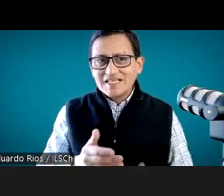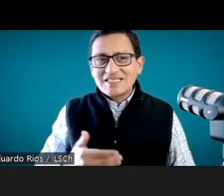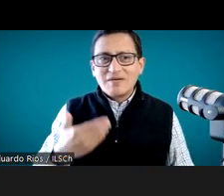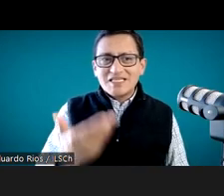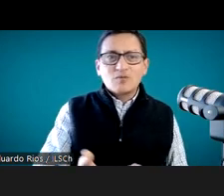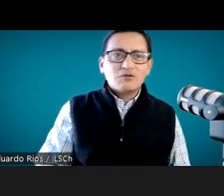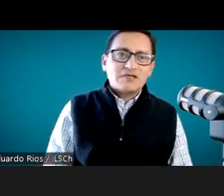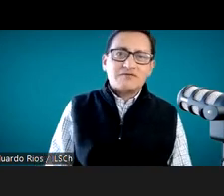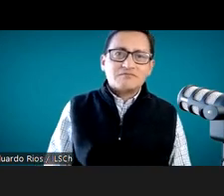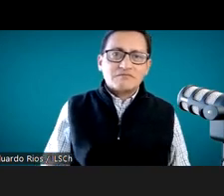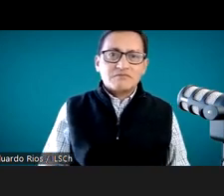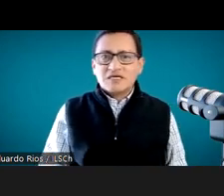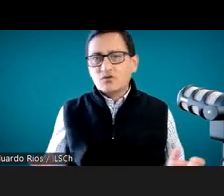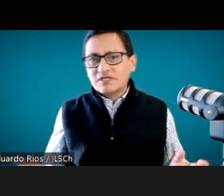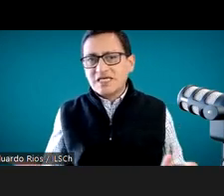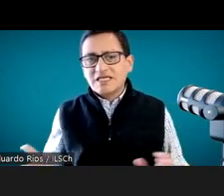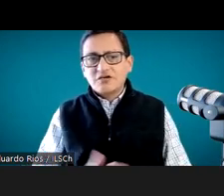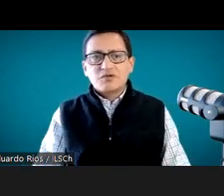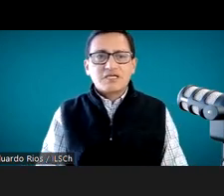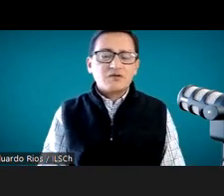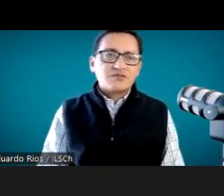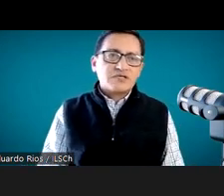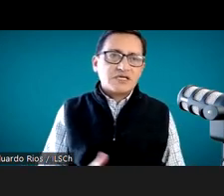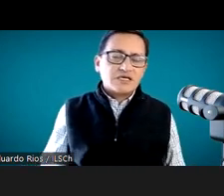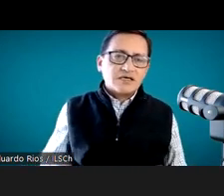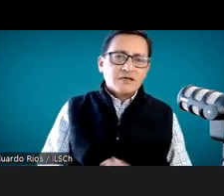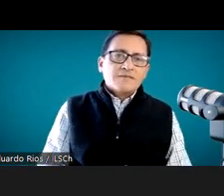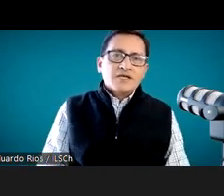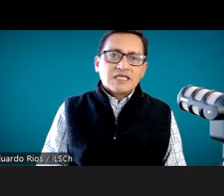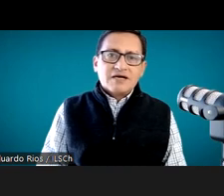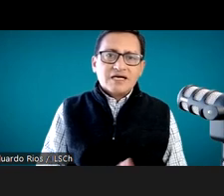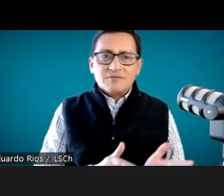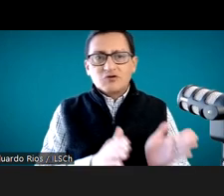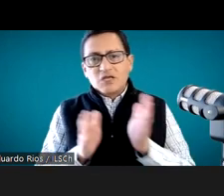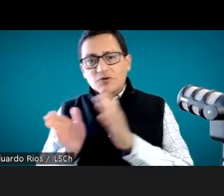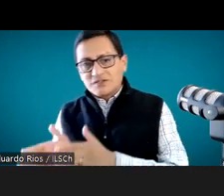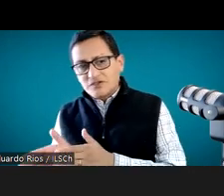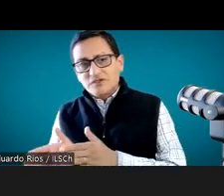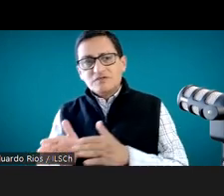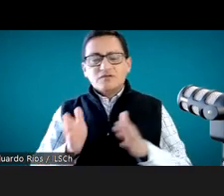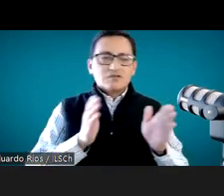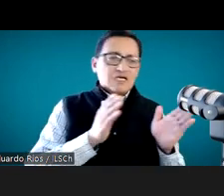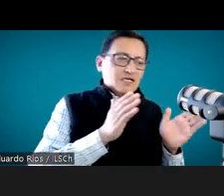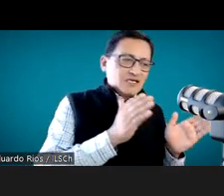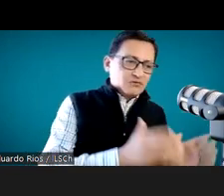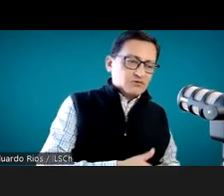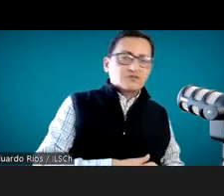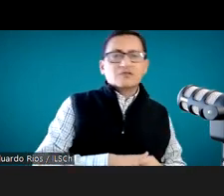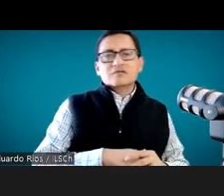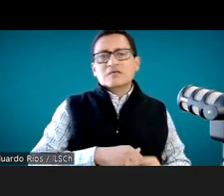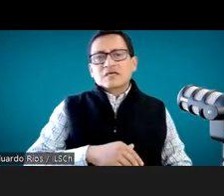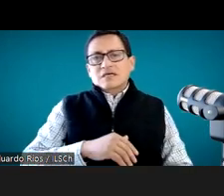de manera que sea práctico para ustedes. En talleres anteriores hemos tenido personas que trabajan en el ámbito de la educación, otro en la parte de